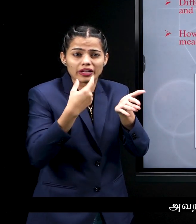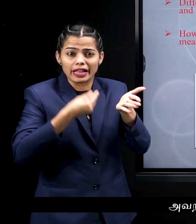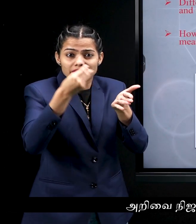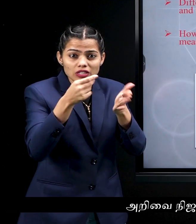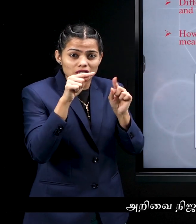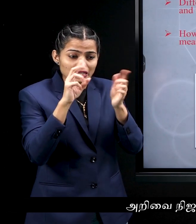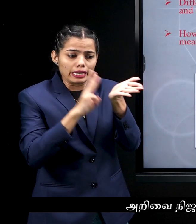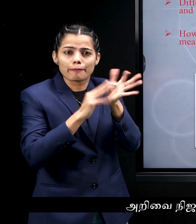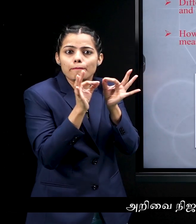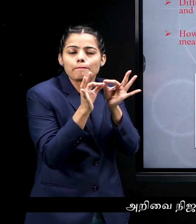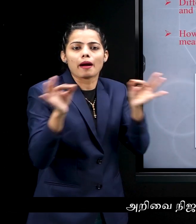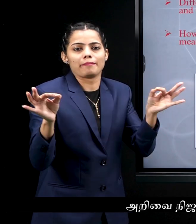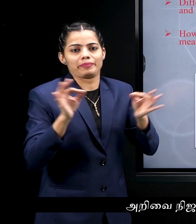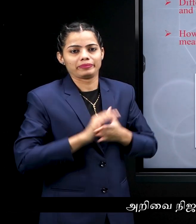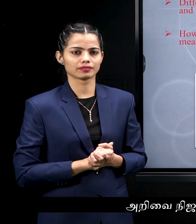நிஜ உலக சூழ்நிலைகளுக்கு பயன்படுத்துங்கள்.